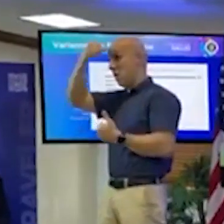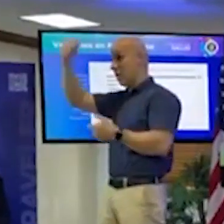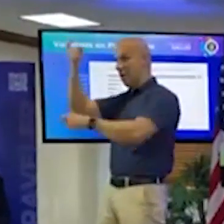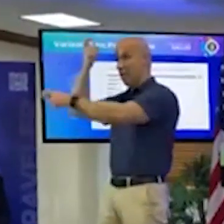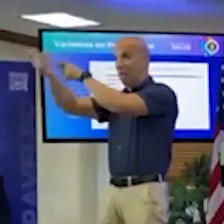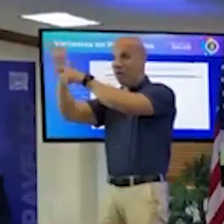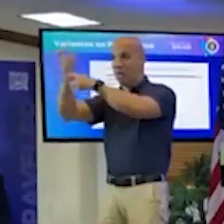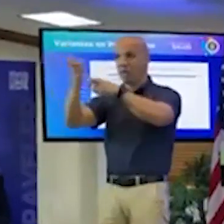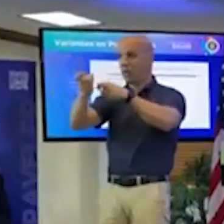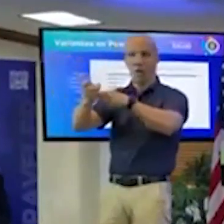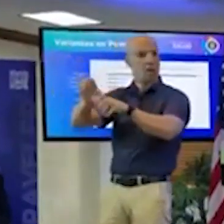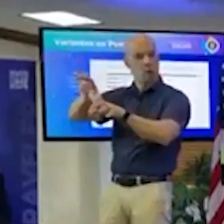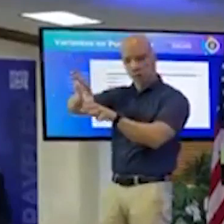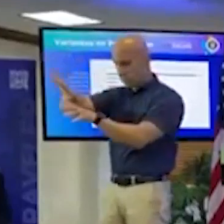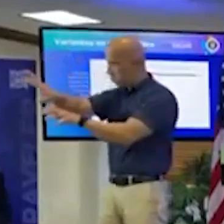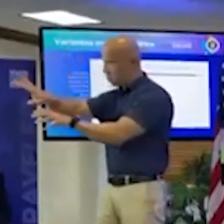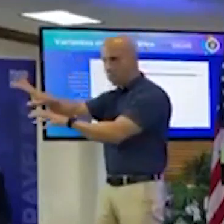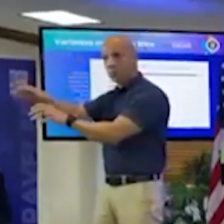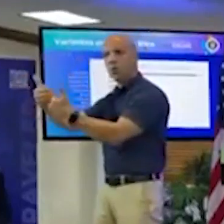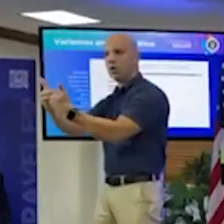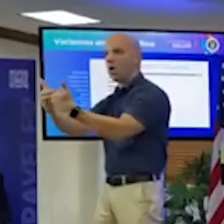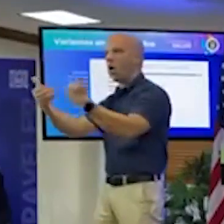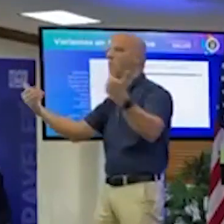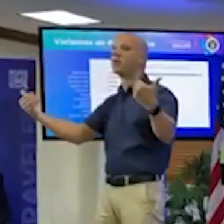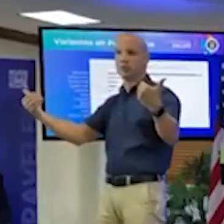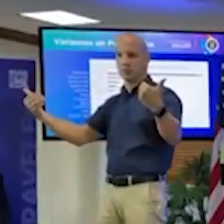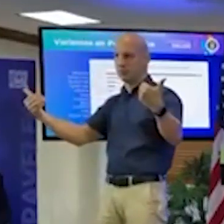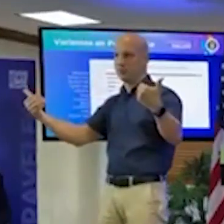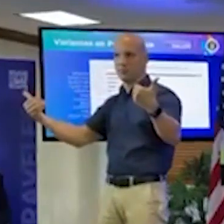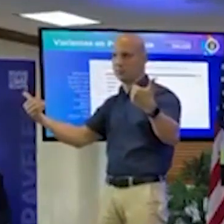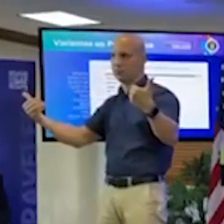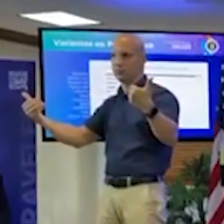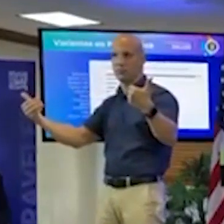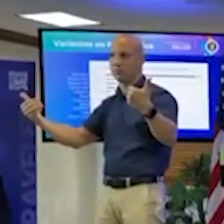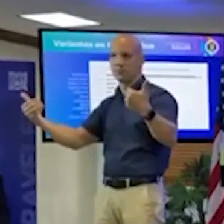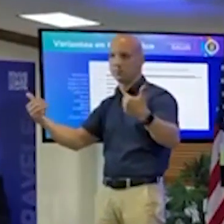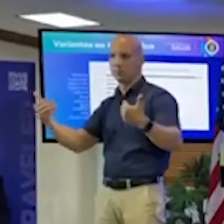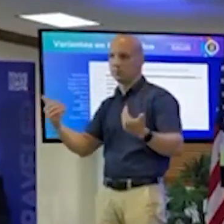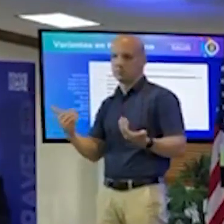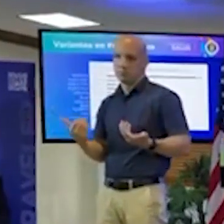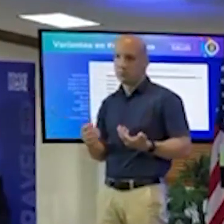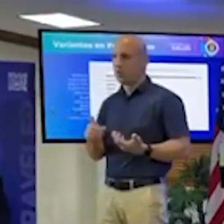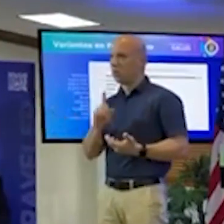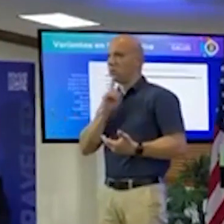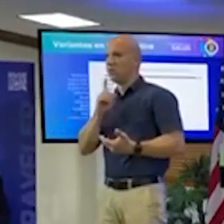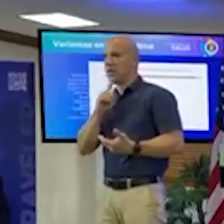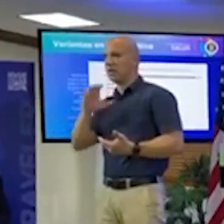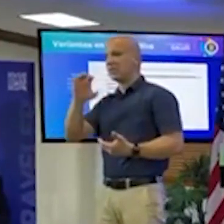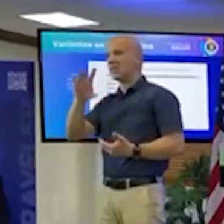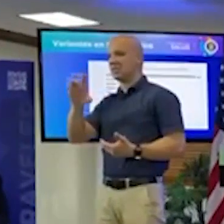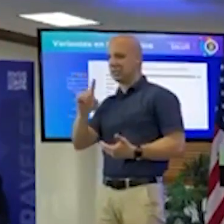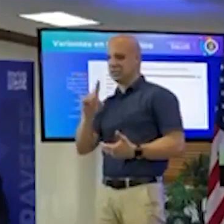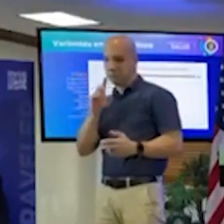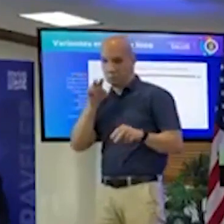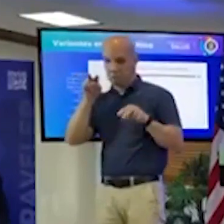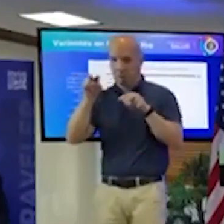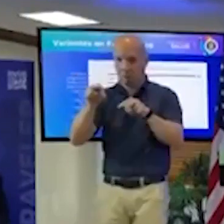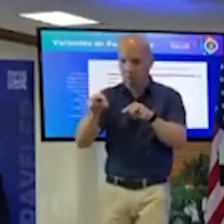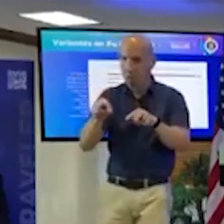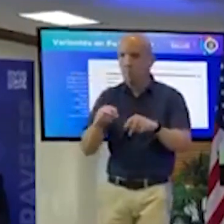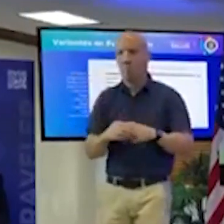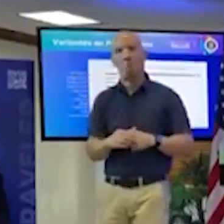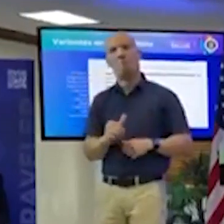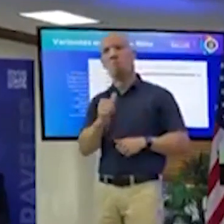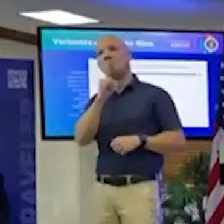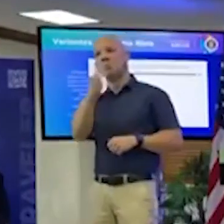India. No es la misma, o sea, no es tan siquiera ni de interés por parte del CDC. Pero